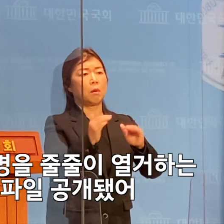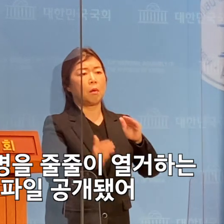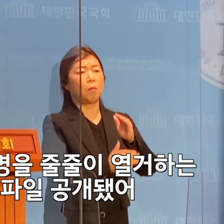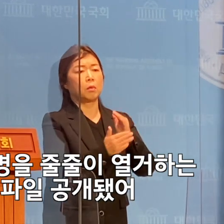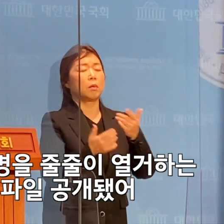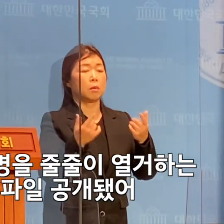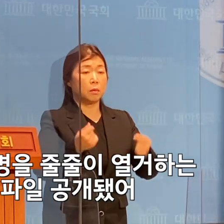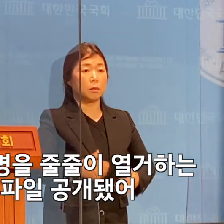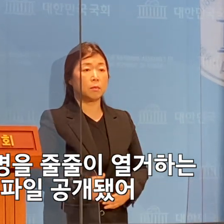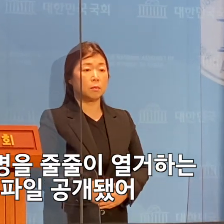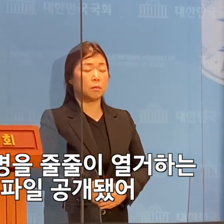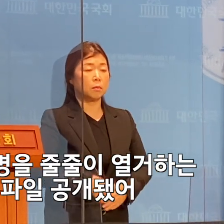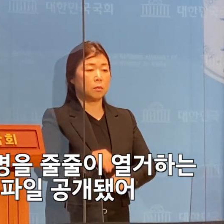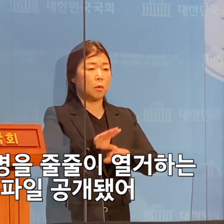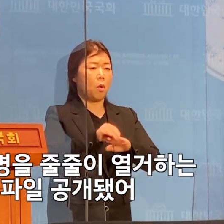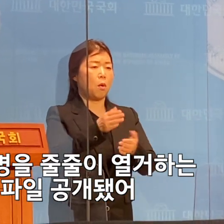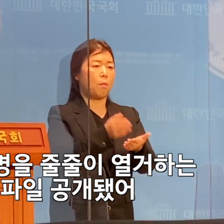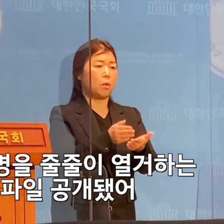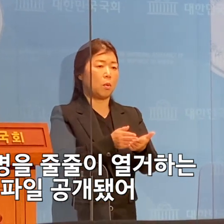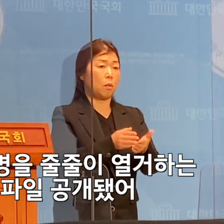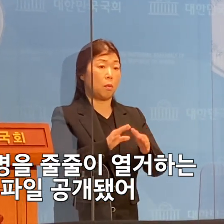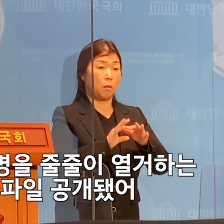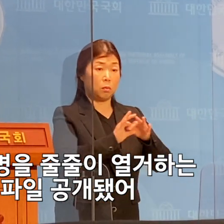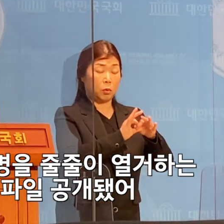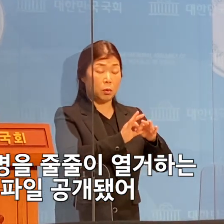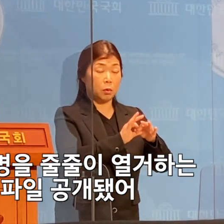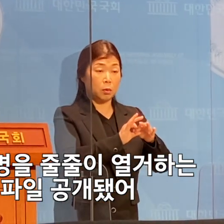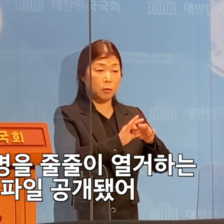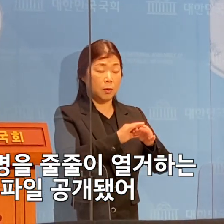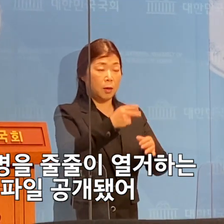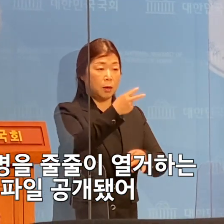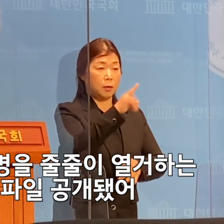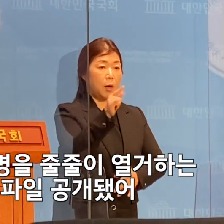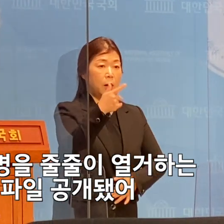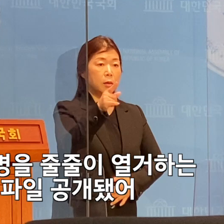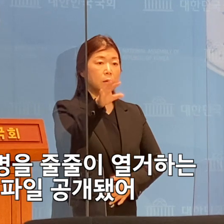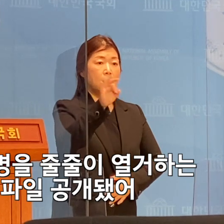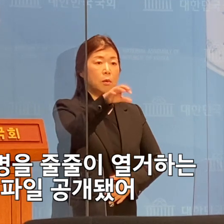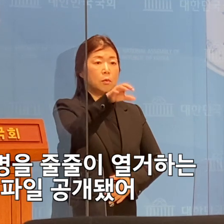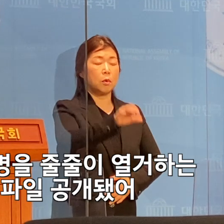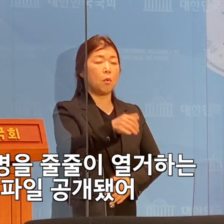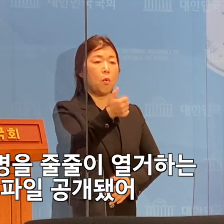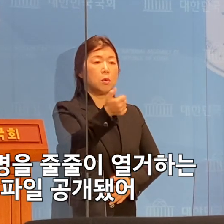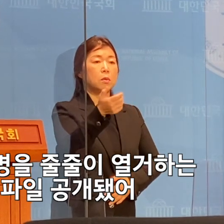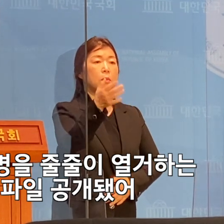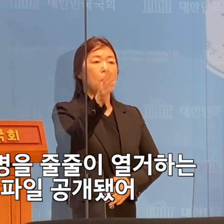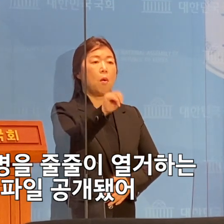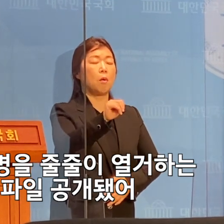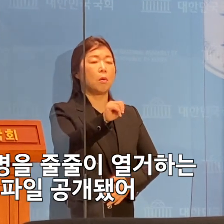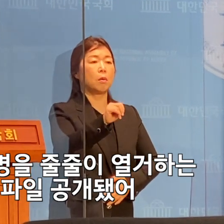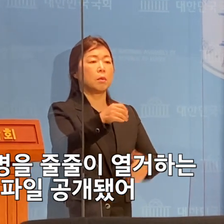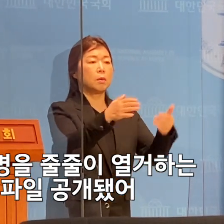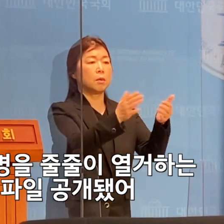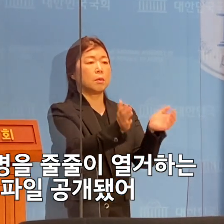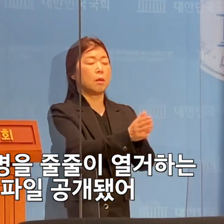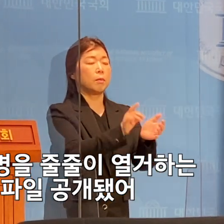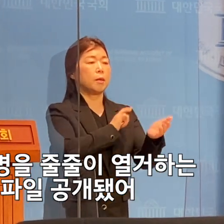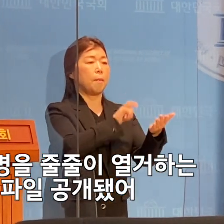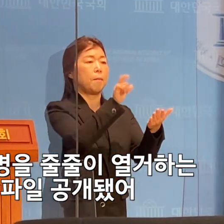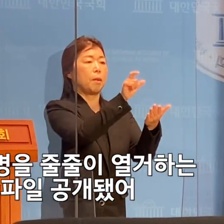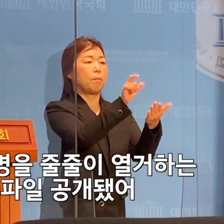언론 보도를 통해 대장동 50억 클럽의 실명을 줄줄이 열거하는 김만배 씨의 육성